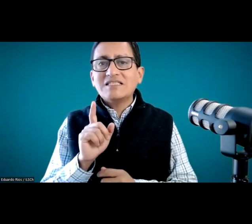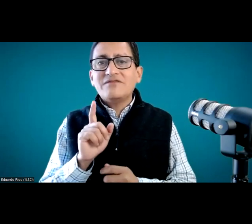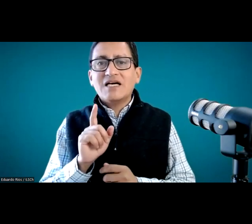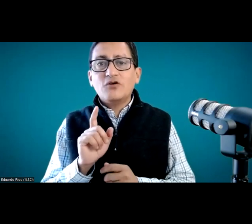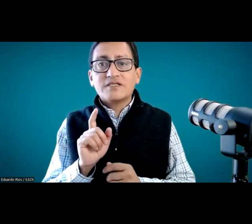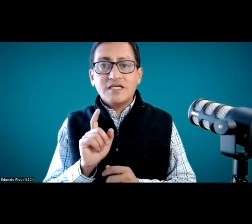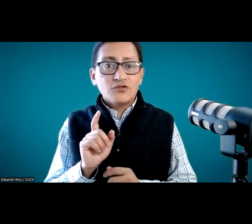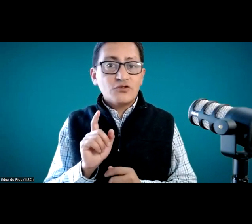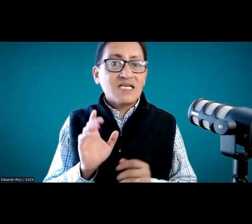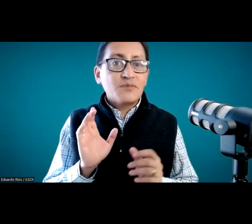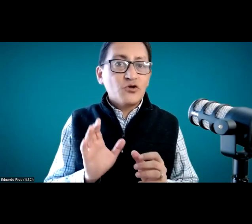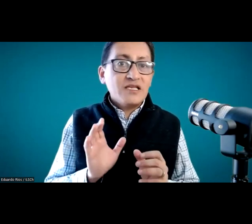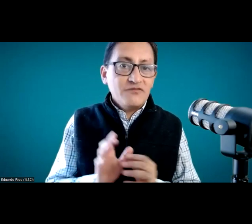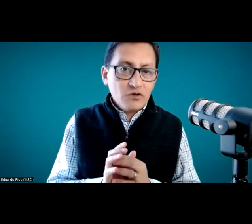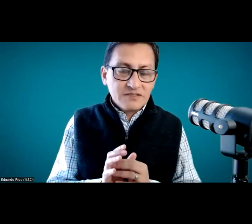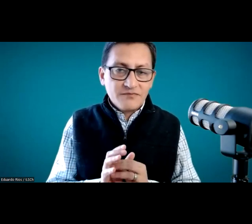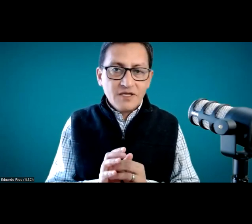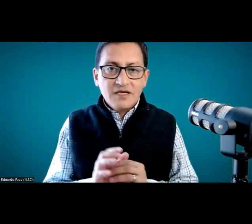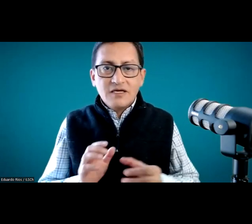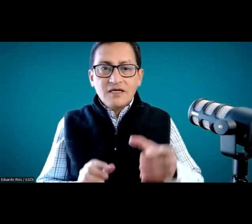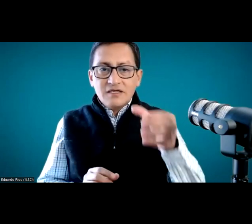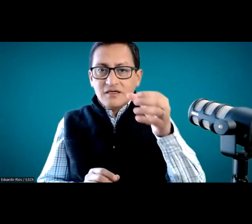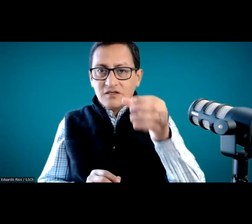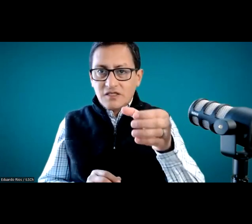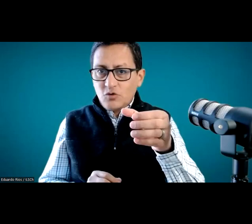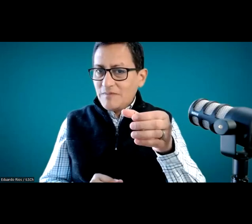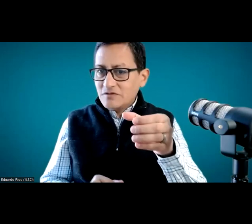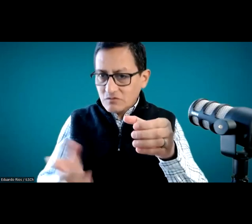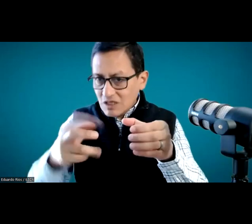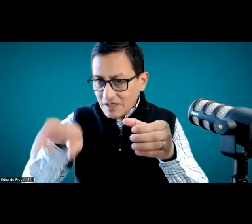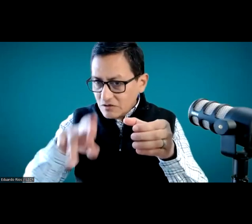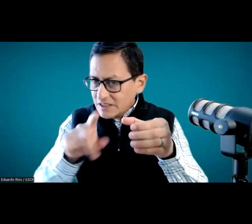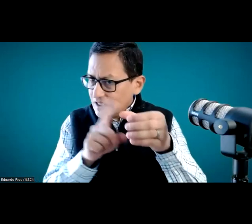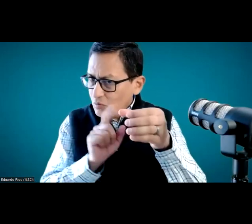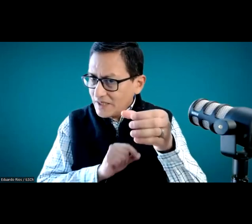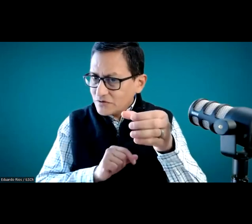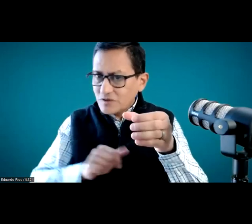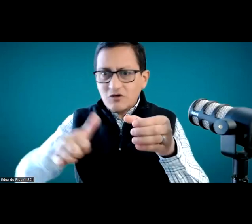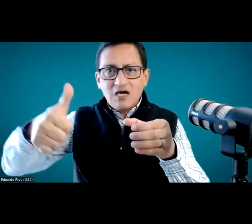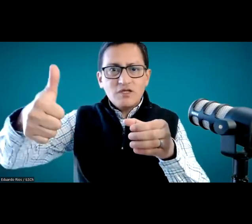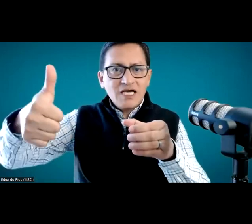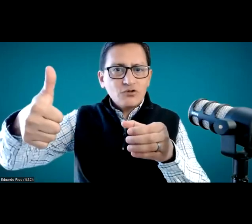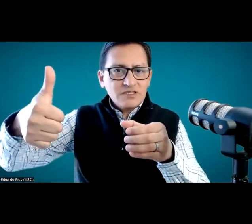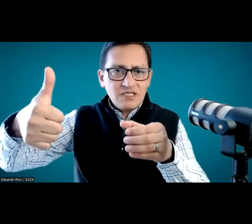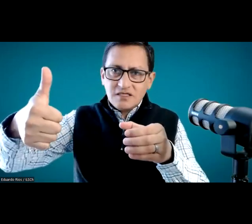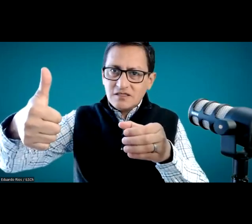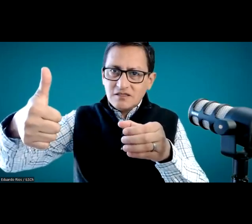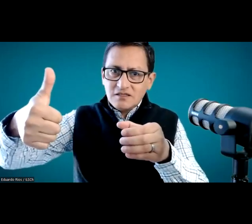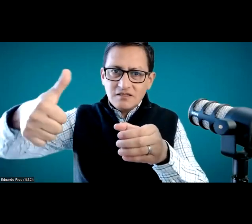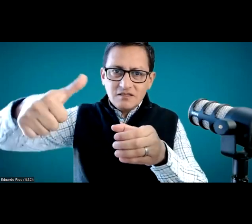dos clasificadores, estos son descriptores de formas. Con una mano tenía un vaso y con la otra hizo